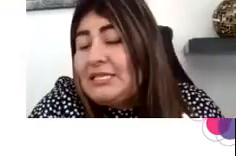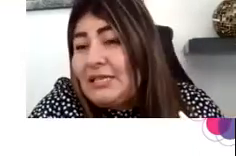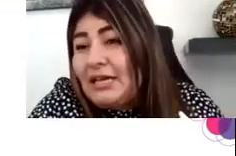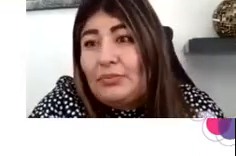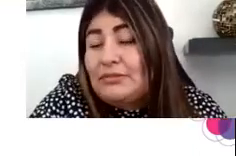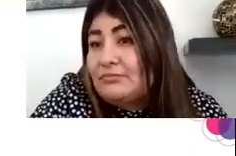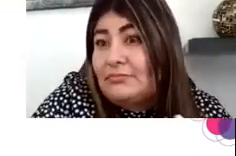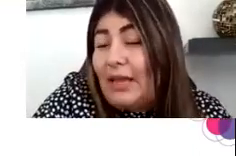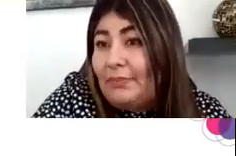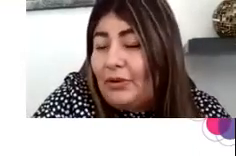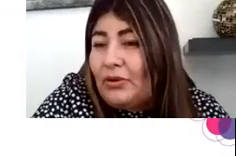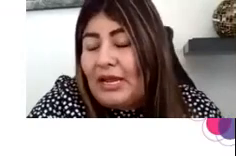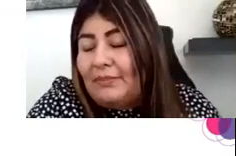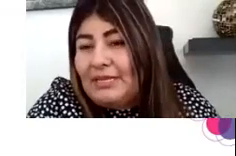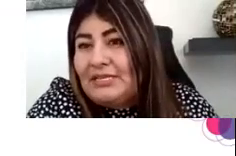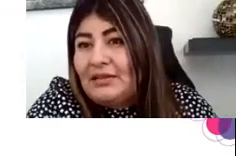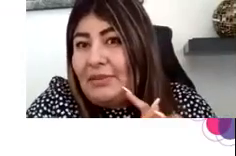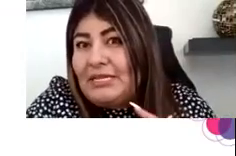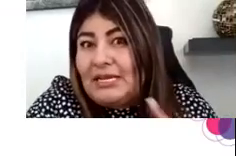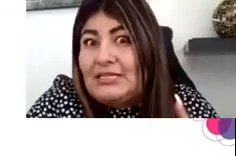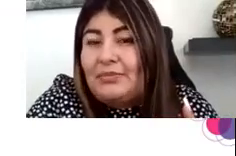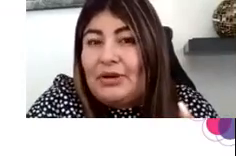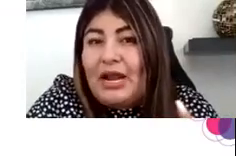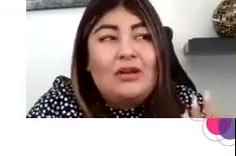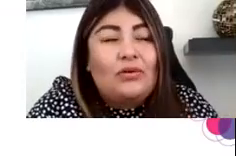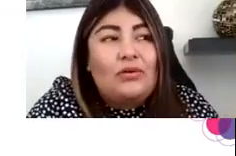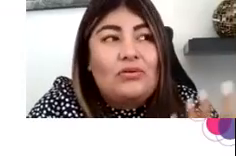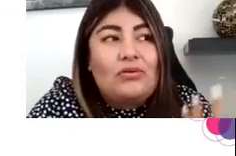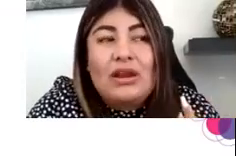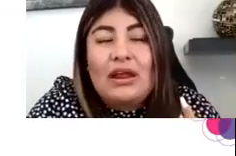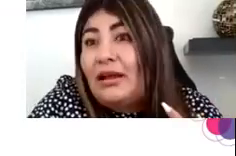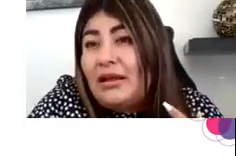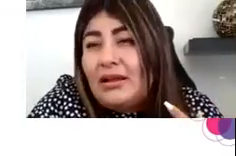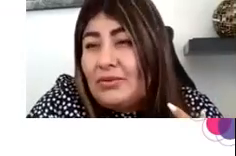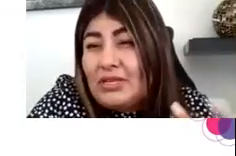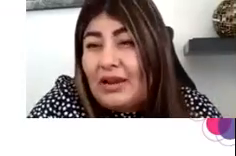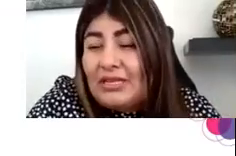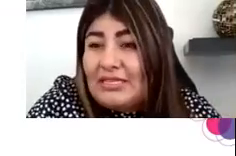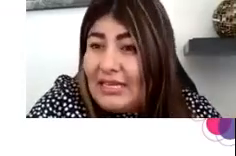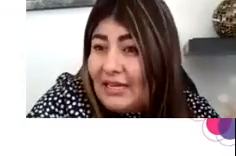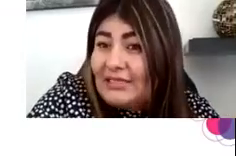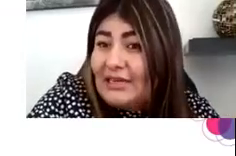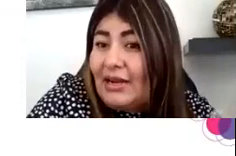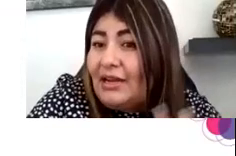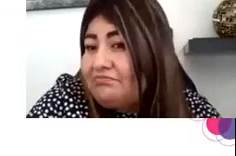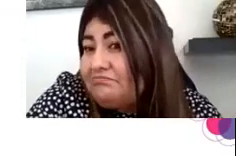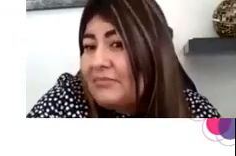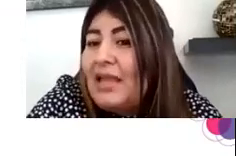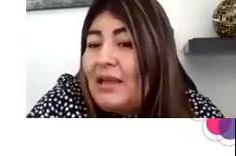Incapacitado, pues tampoco una incapacidad me parece que es temporal o una, no sé, algo que se tenga que trabajar.